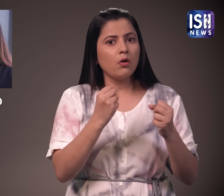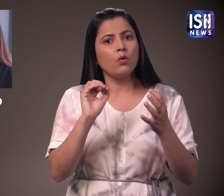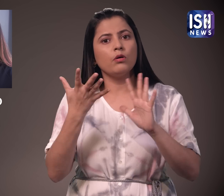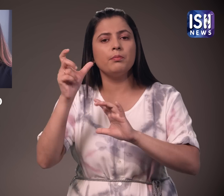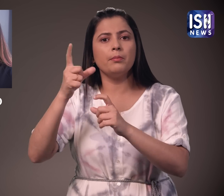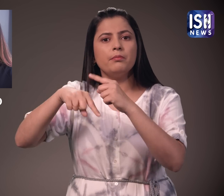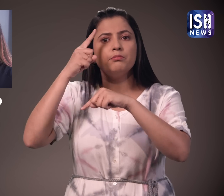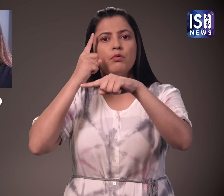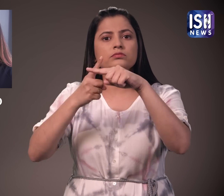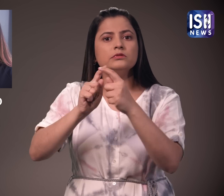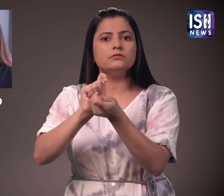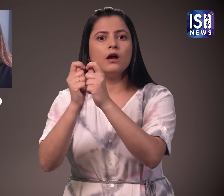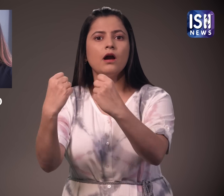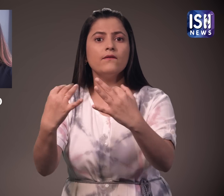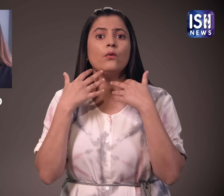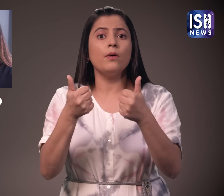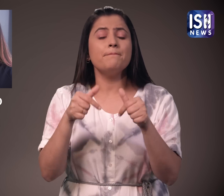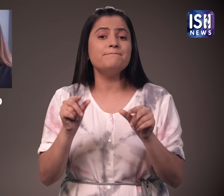तो लोग अपने आप ही अपनी सोच बदल लेंगे